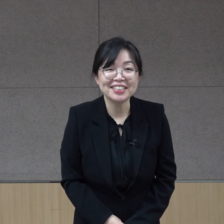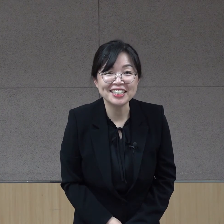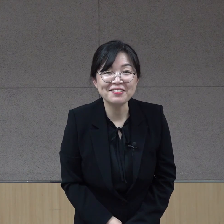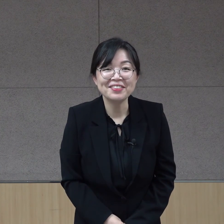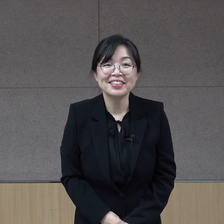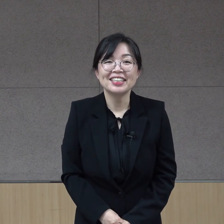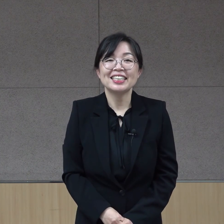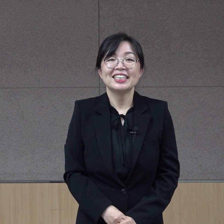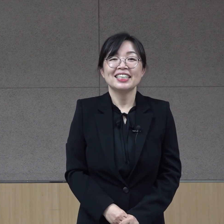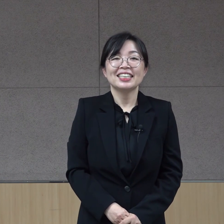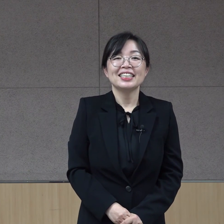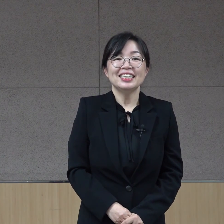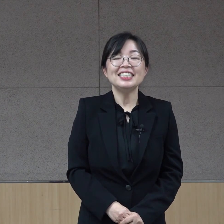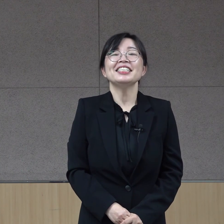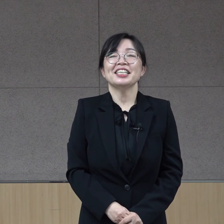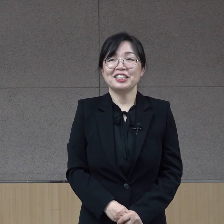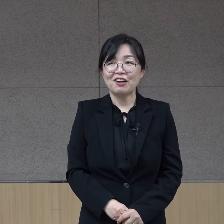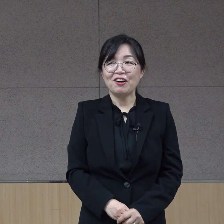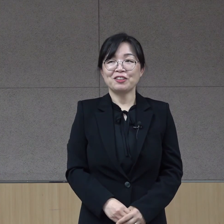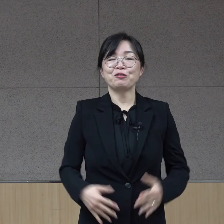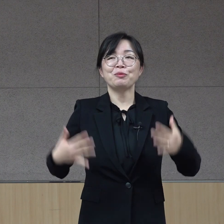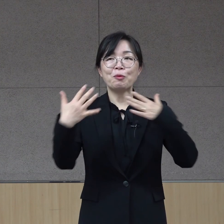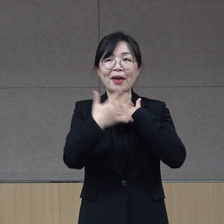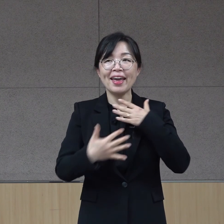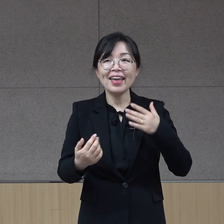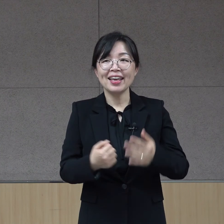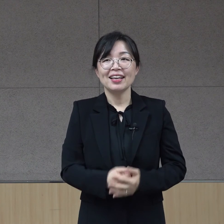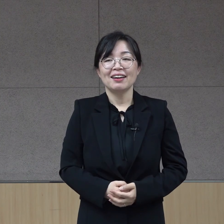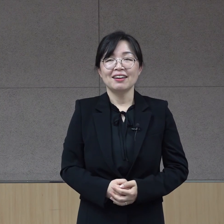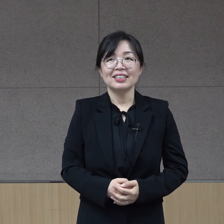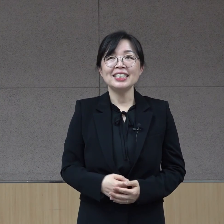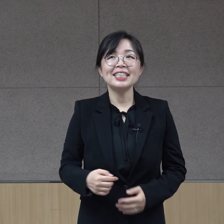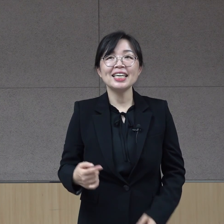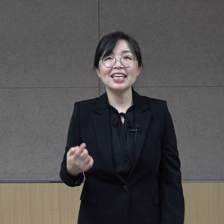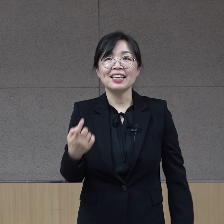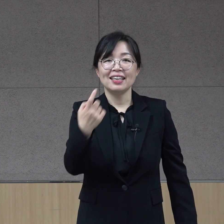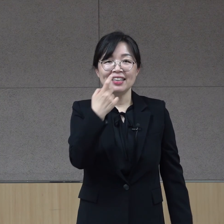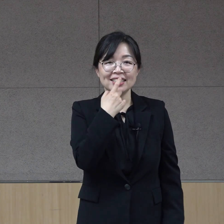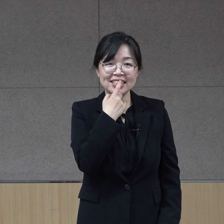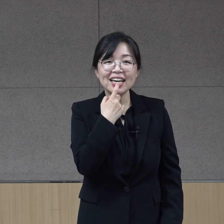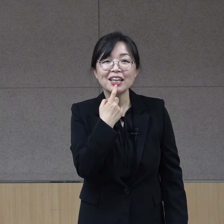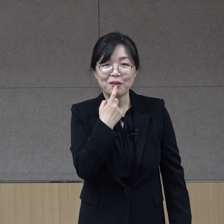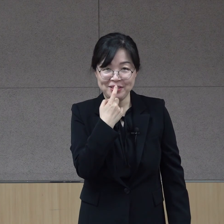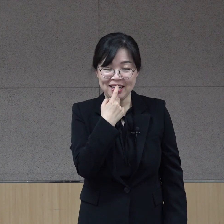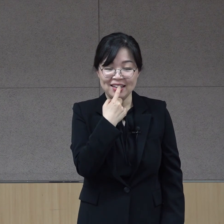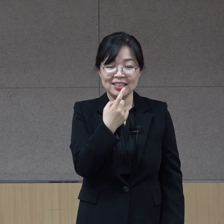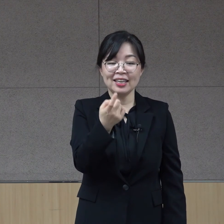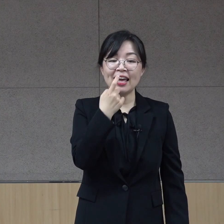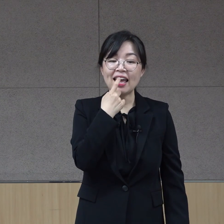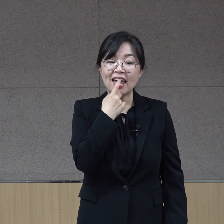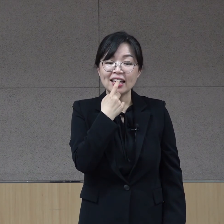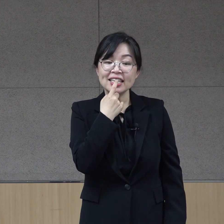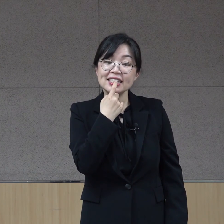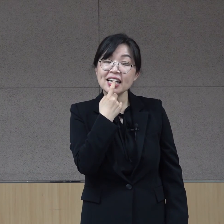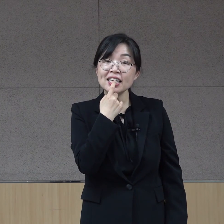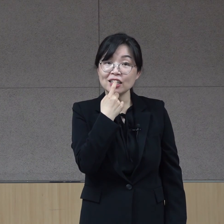선생님? 흰색이죠. 그리고 우리 몸에 흰색이 치아라고 합니다. 이게 흰색이란